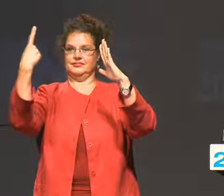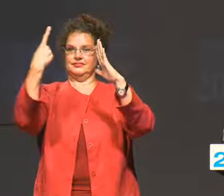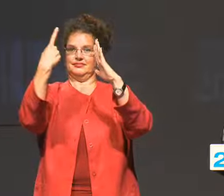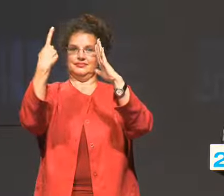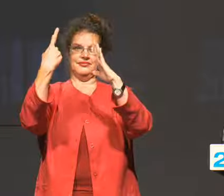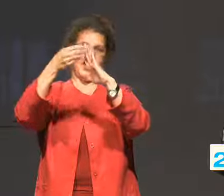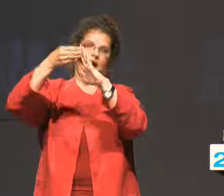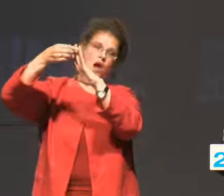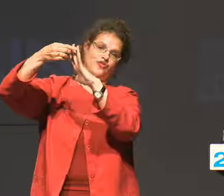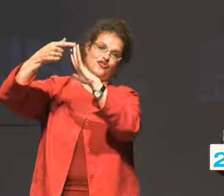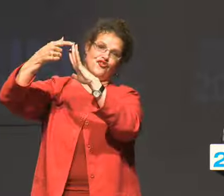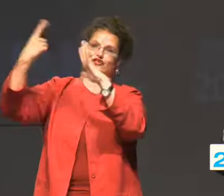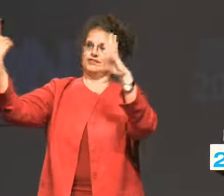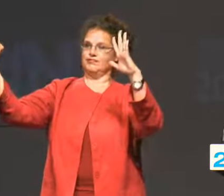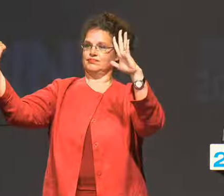entwickelt.